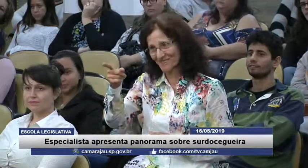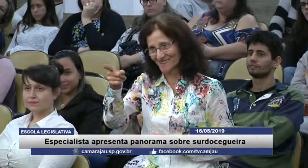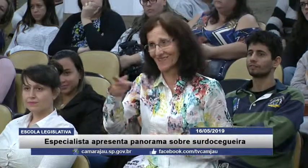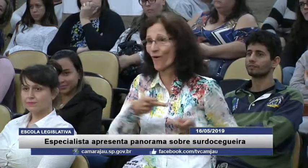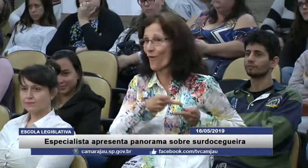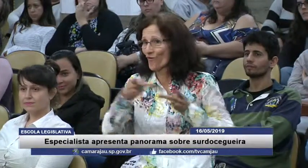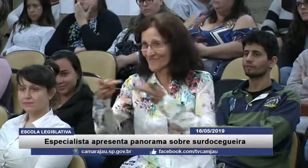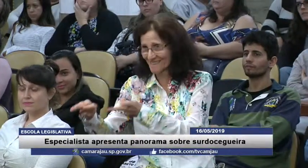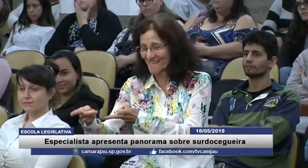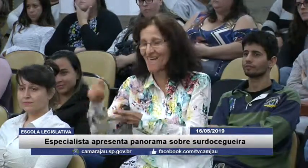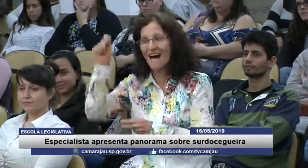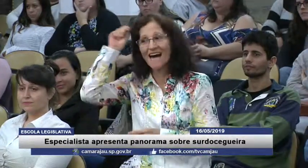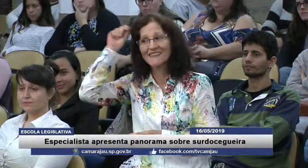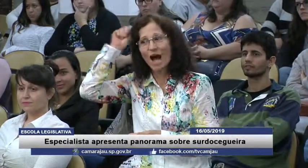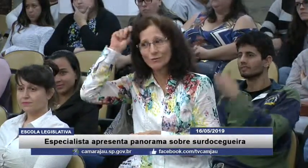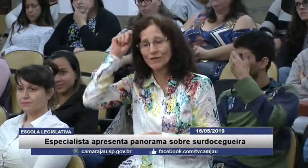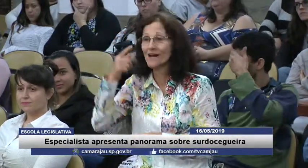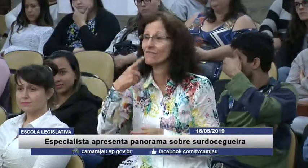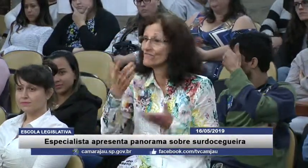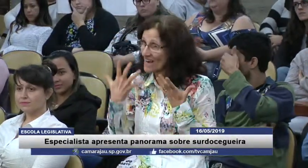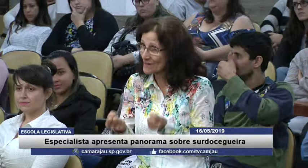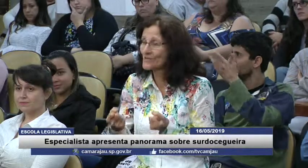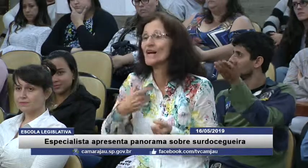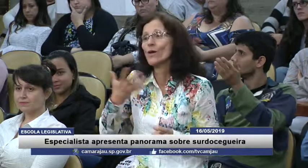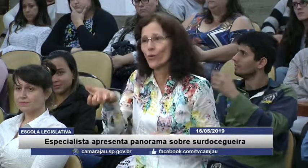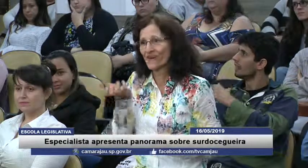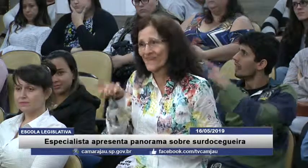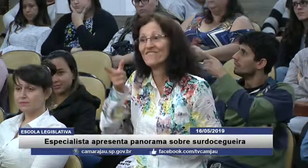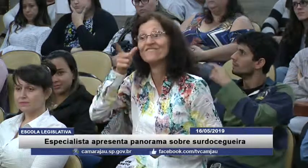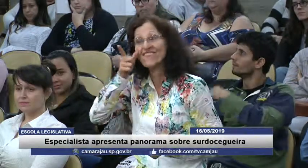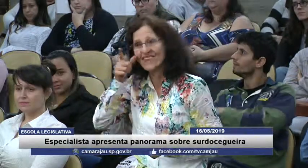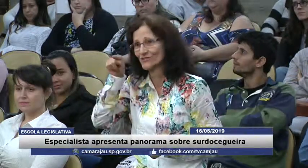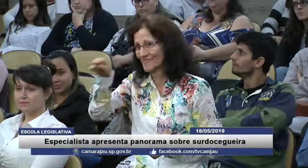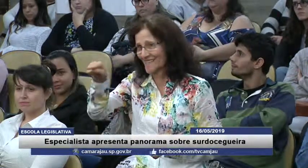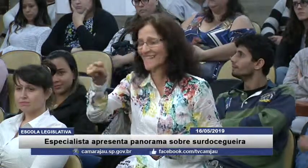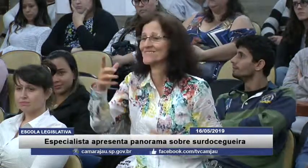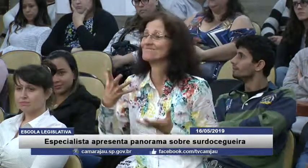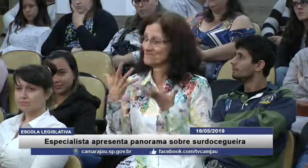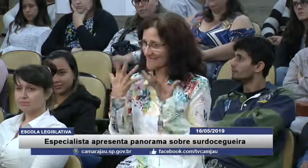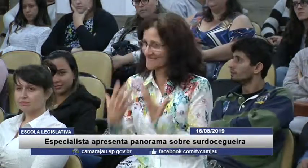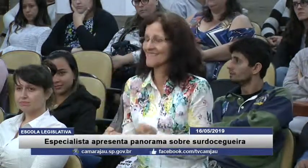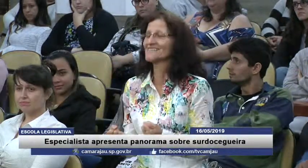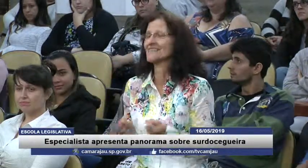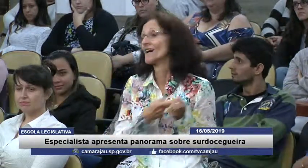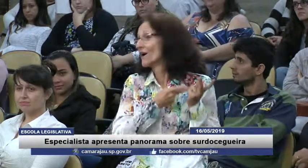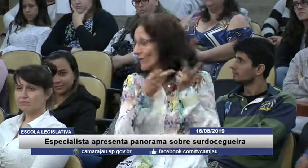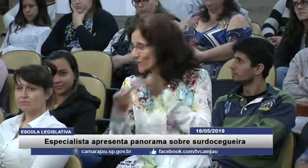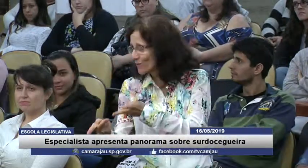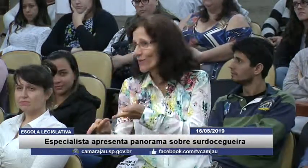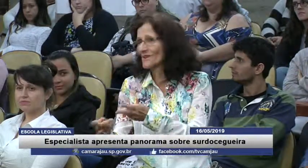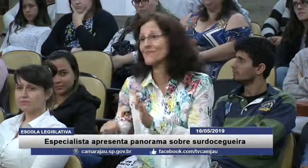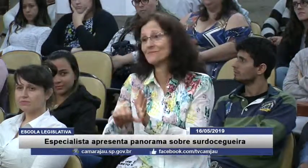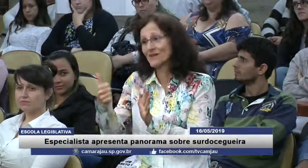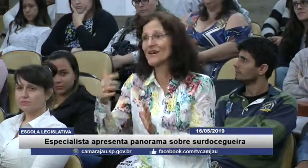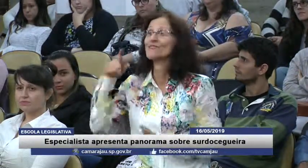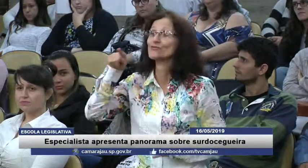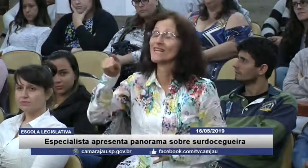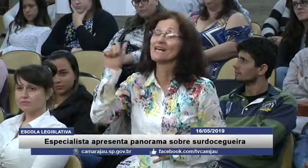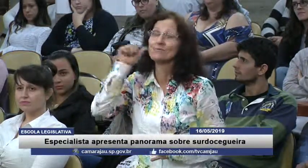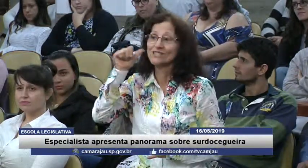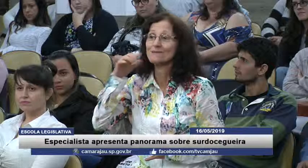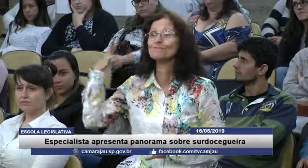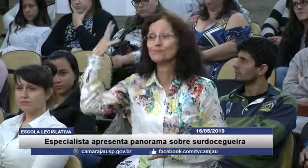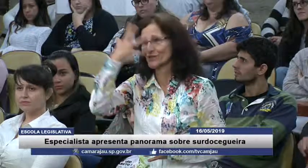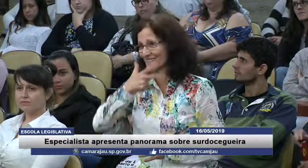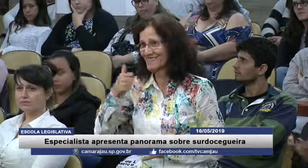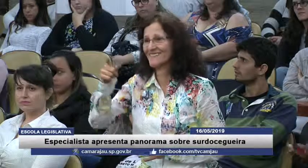a primeira vez que eu vi uma pessoa com surdo-cegueira apresentar. Eu recebi o convite, até mandei uma mensagem para o Adalto no dia e falei, não, eu quero ir lá assistir,